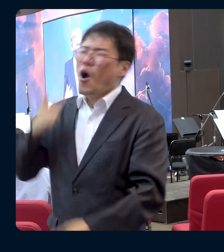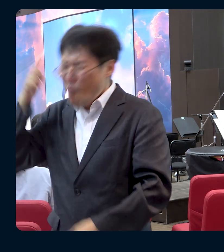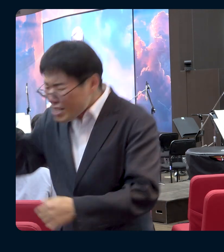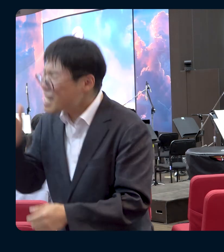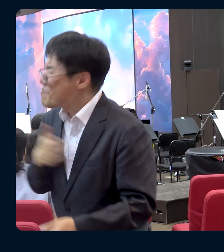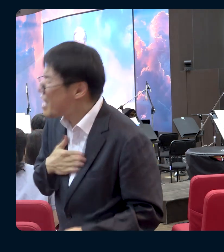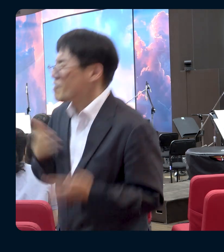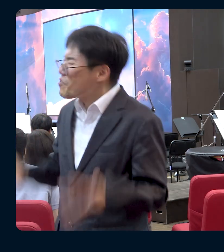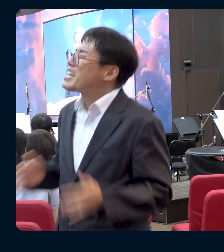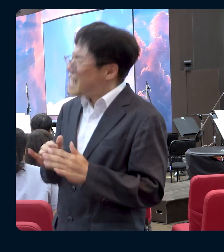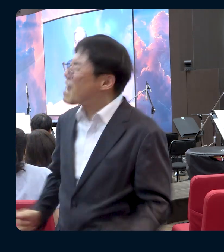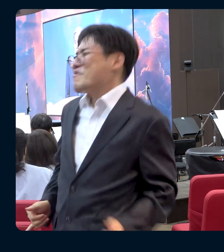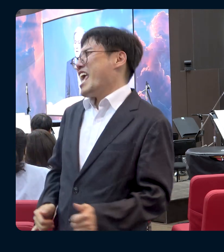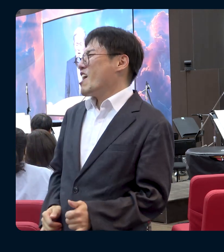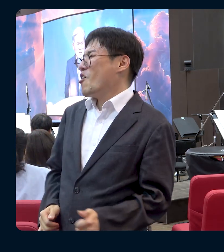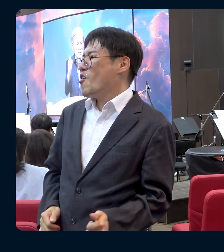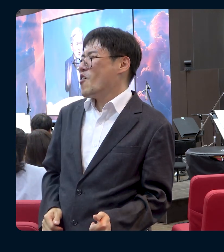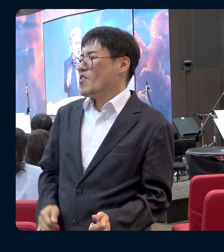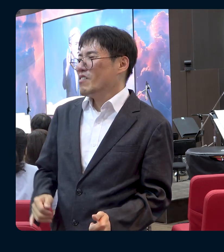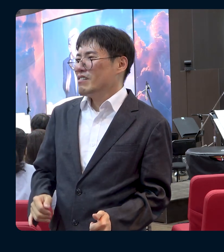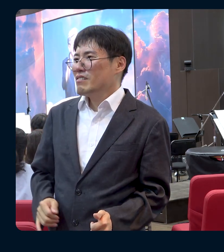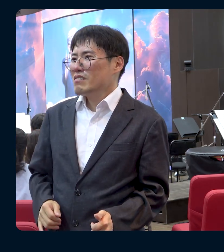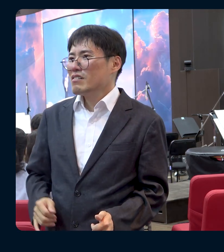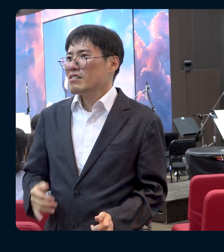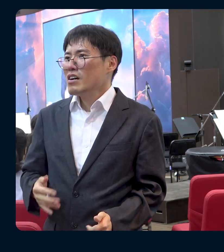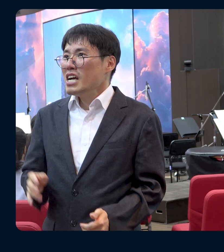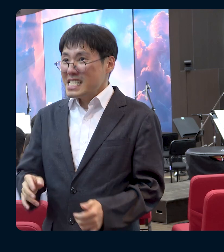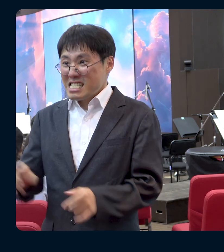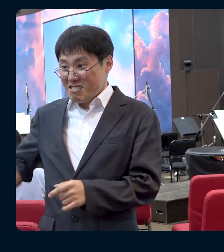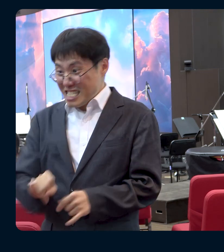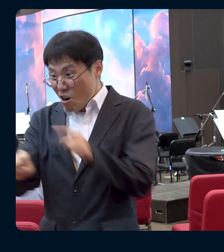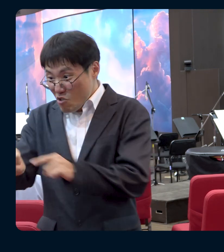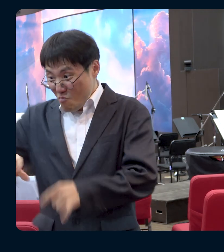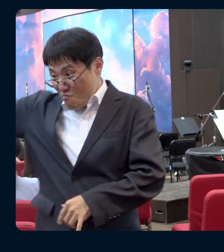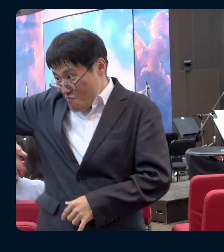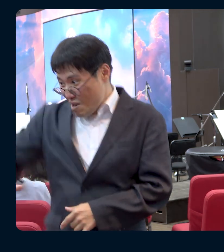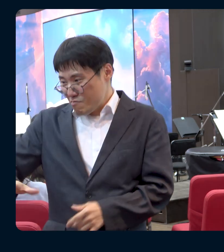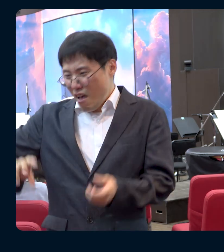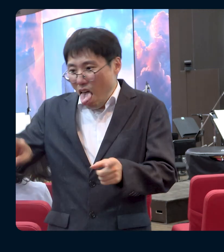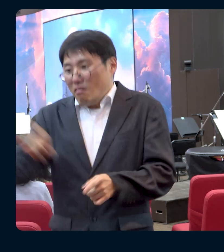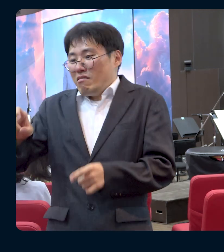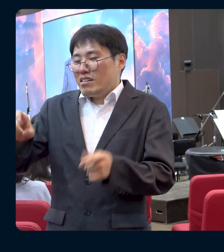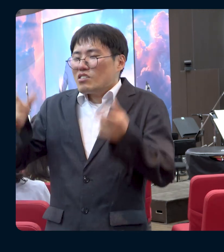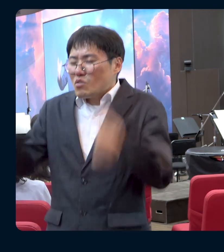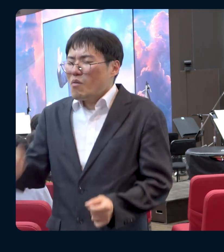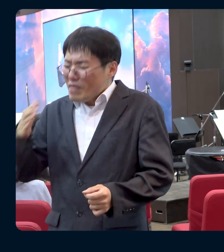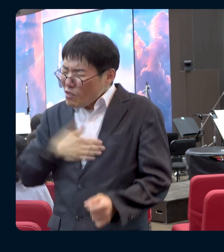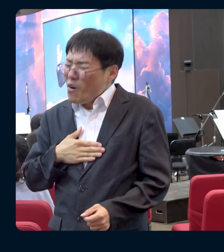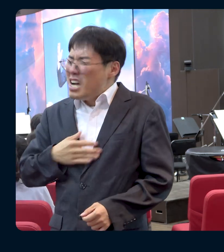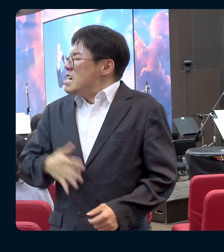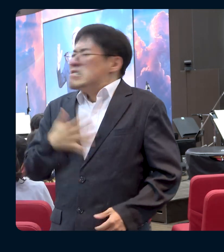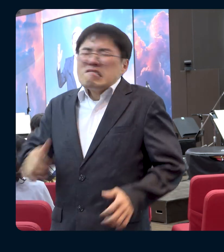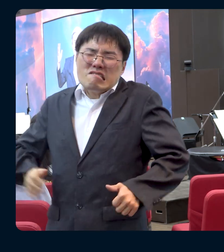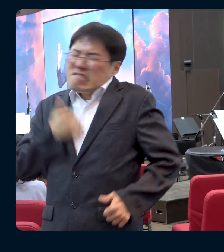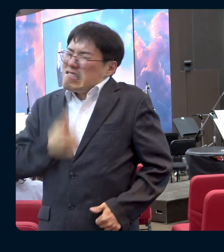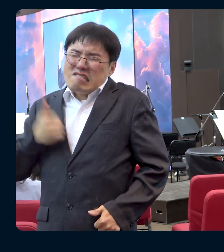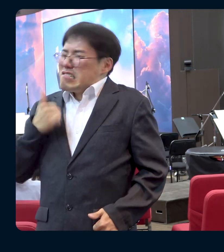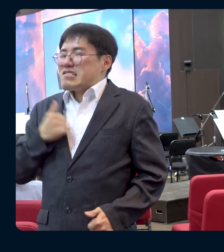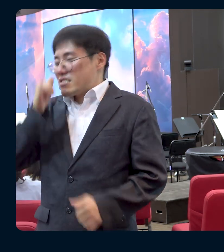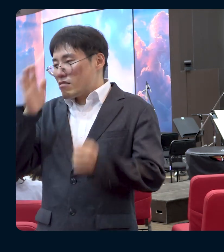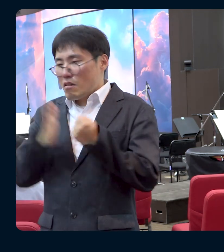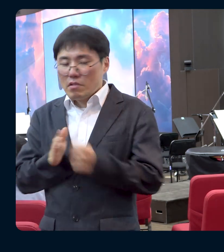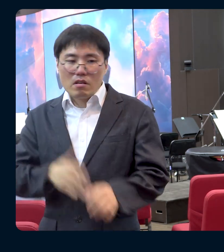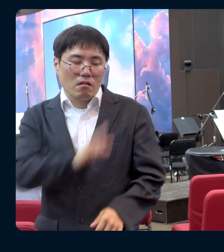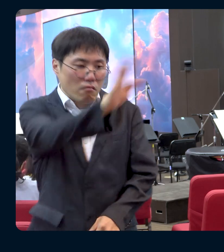저를. 목사님, 나도 사람인데 아니 지렁이도 밟으면 꿈틀하지 않습니까? 그러면서, 근데 그 순간 제가 더 참을